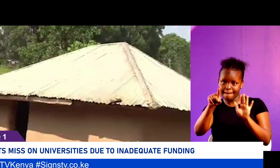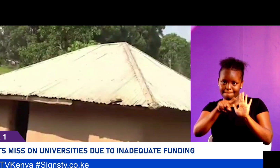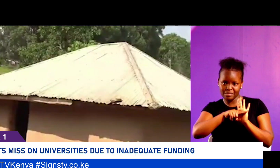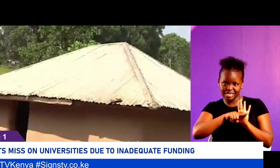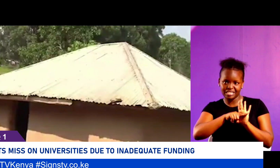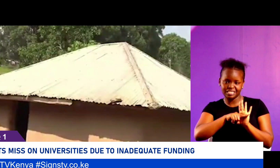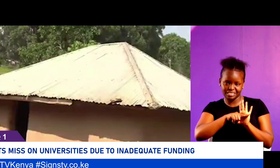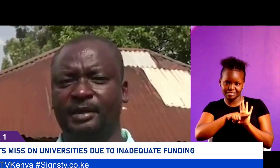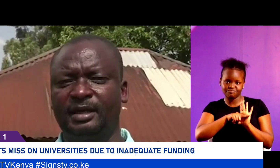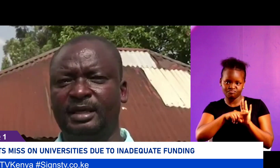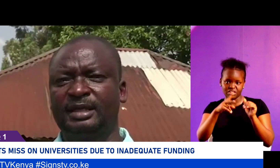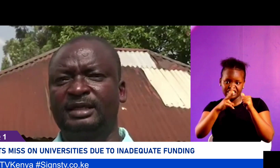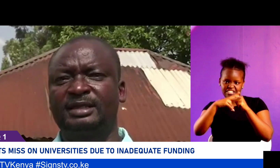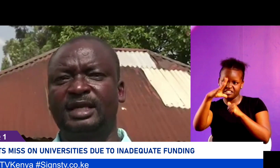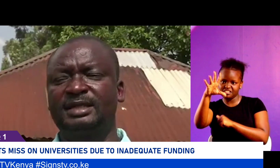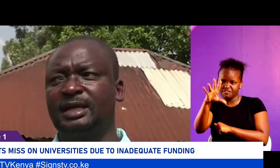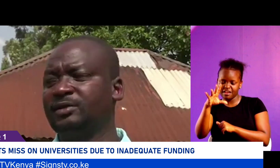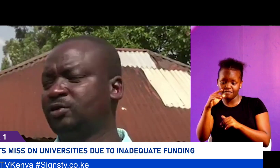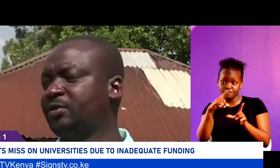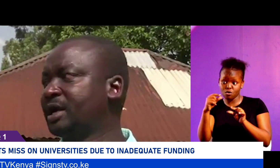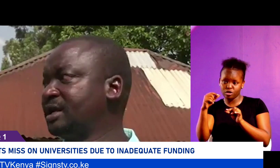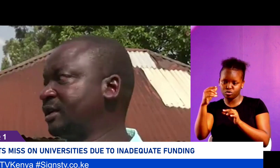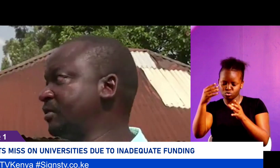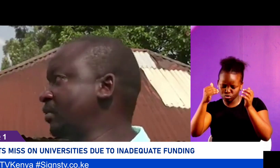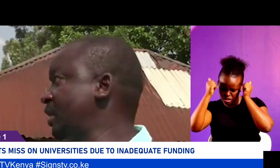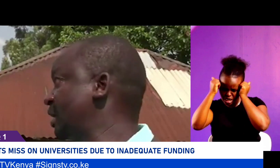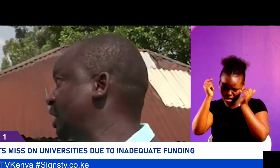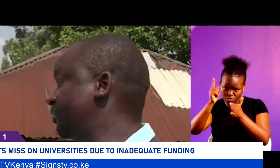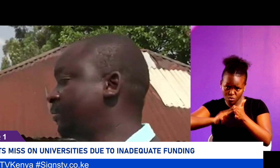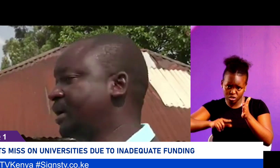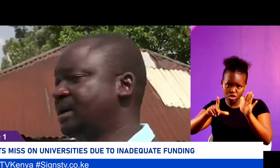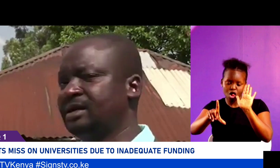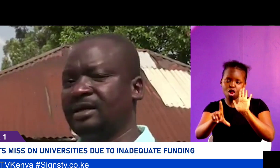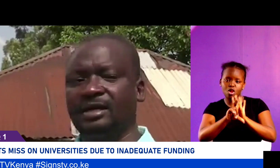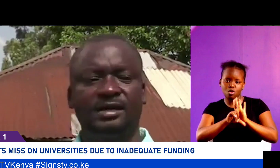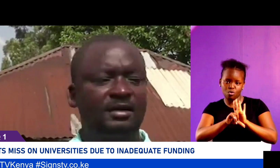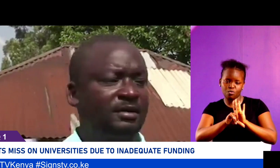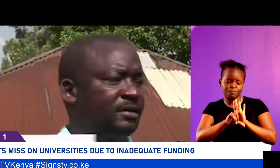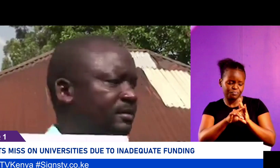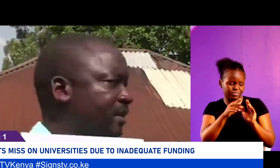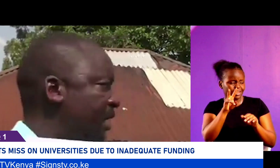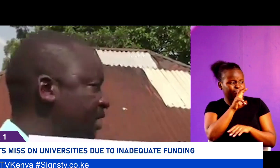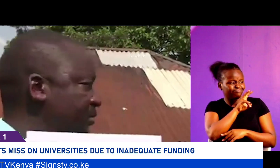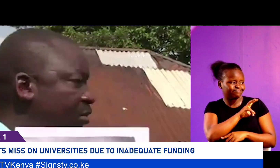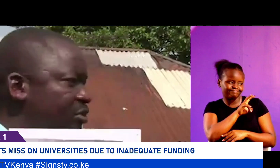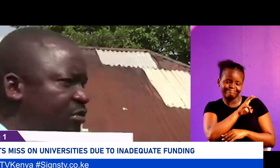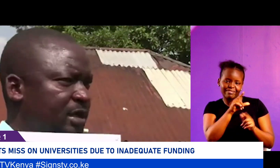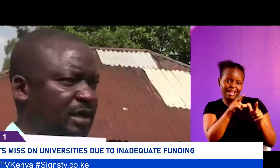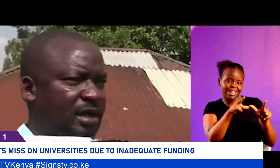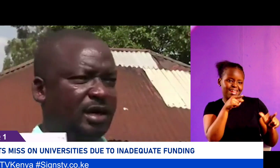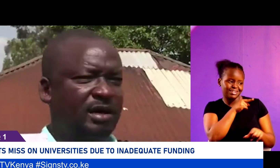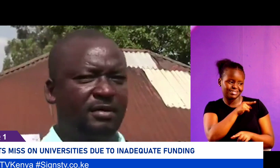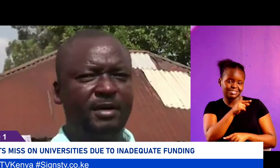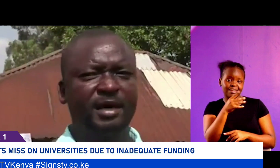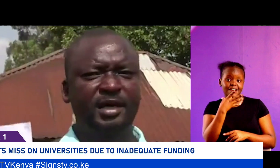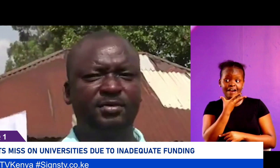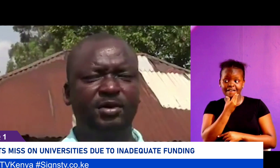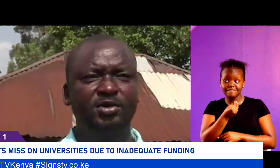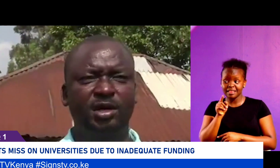Law. Sasa ndio tumeangalia vile mumeangalia Ipoma. Babake ni mgonjwa. Ako